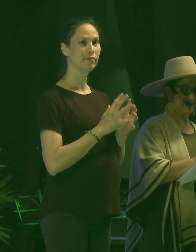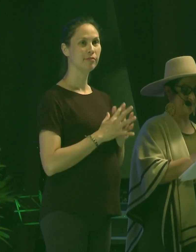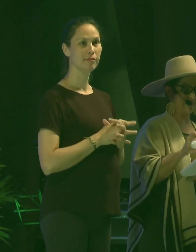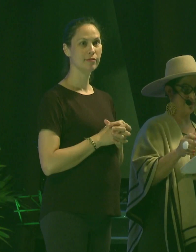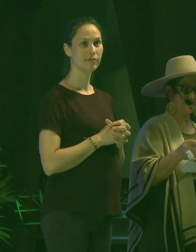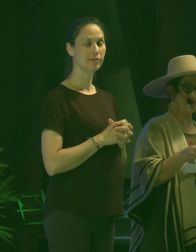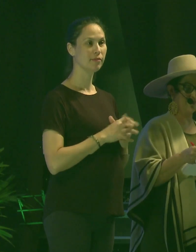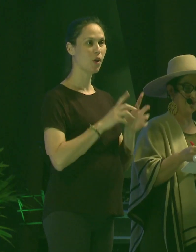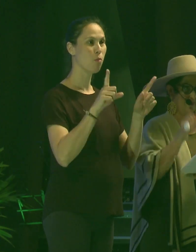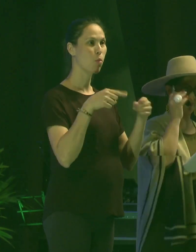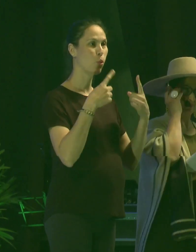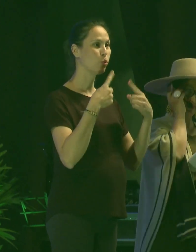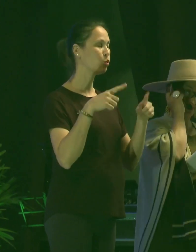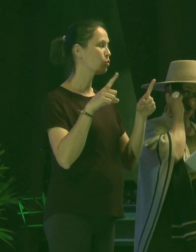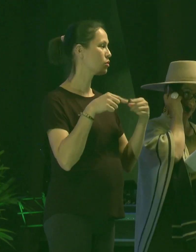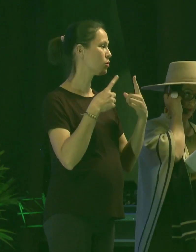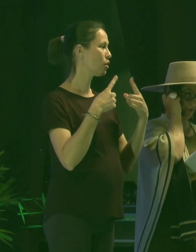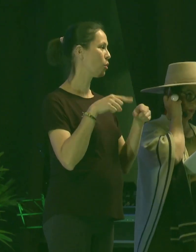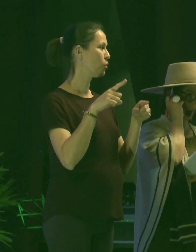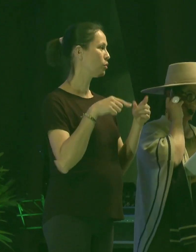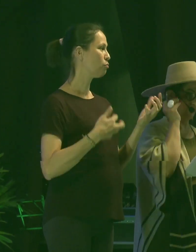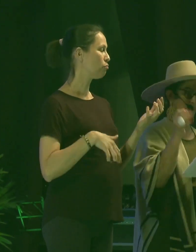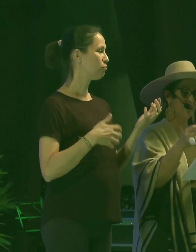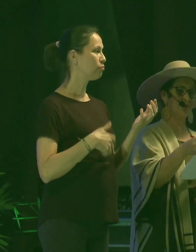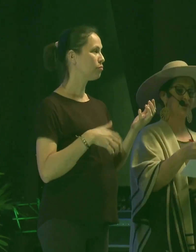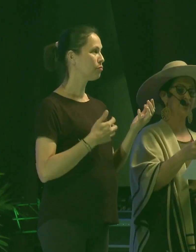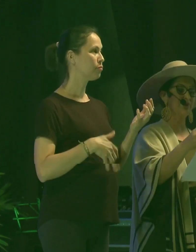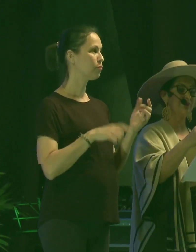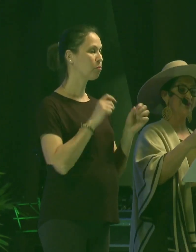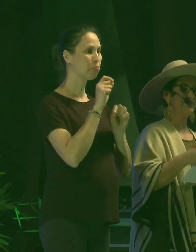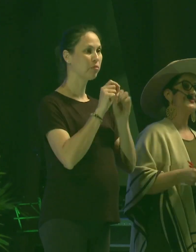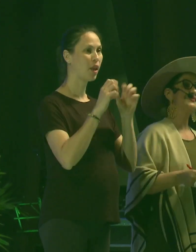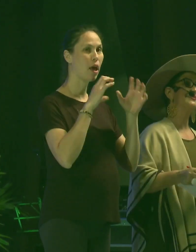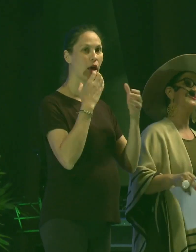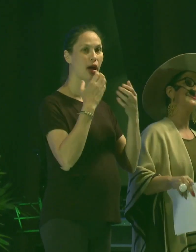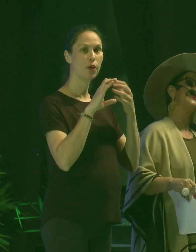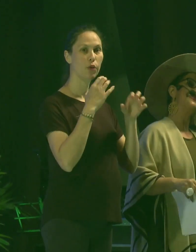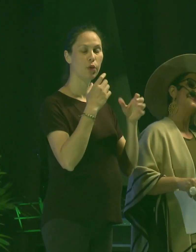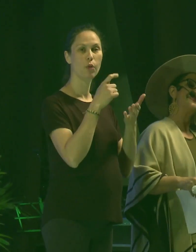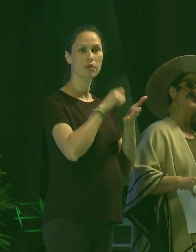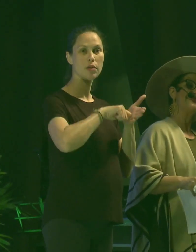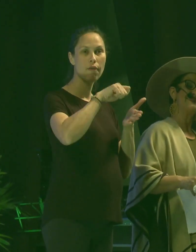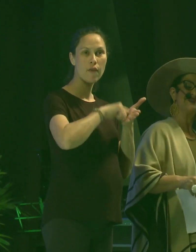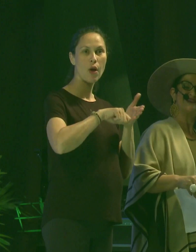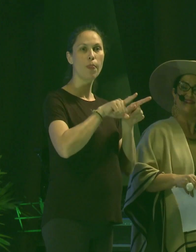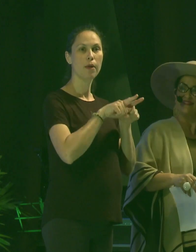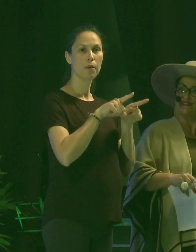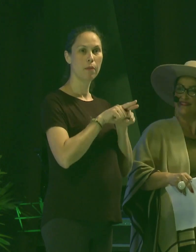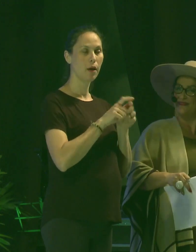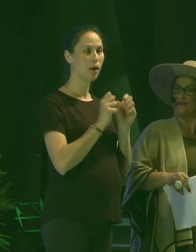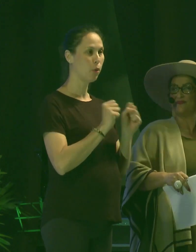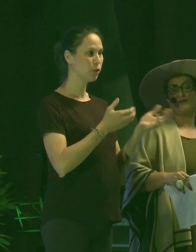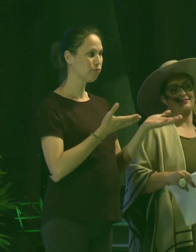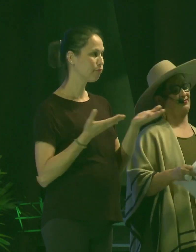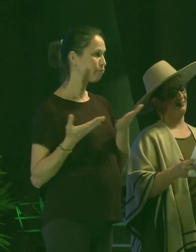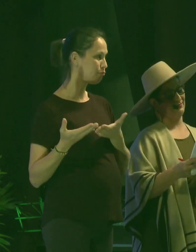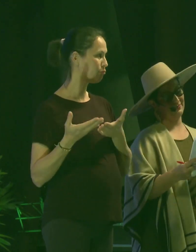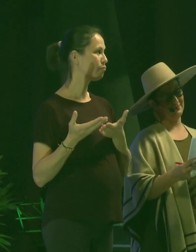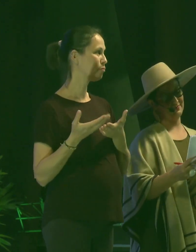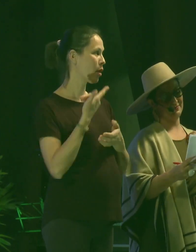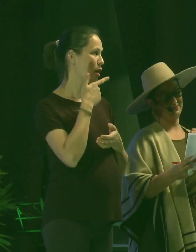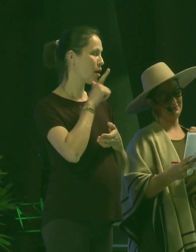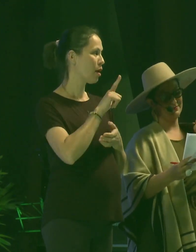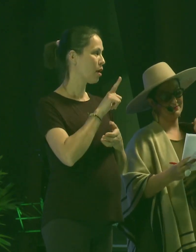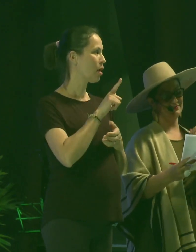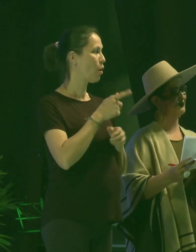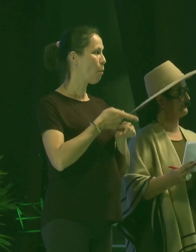Músicos, letristas, autores, intérpretes para receber a premiação de terceiro lugar da fase local, Entre Mates